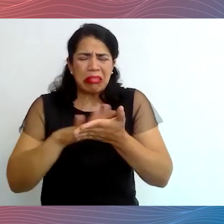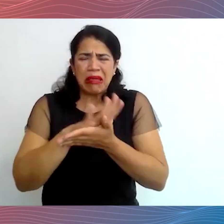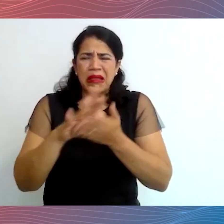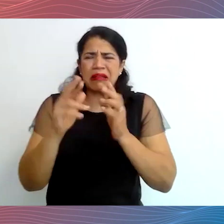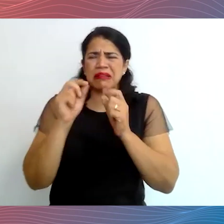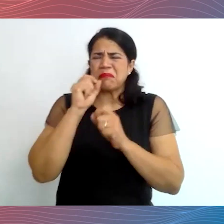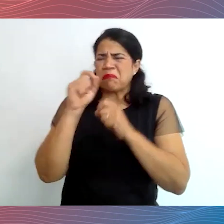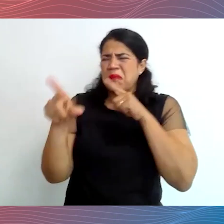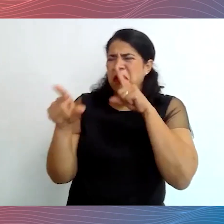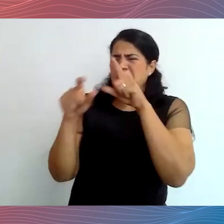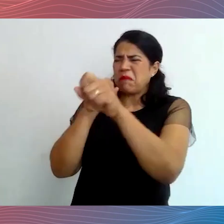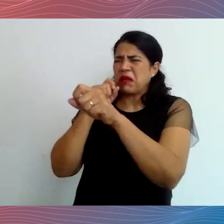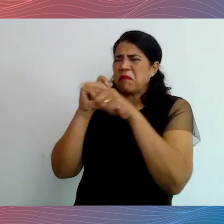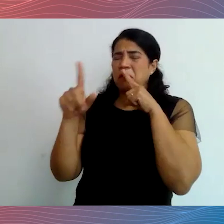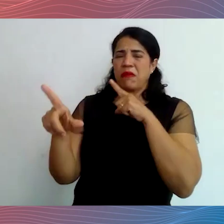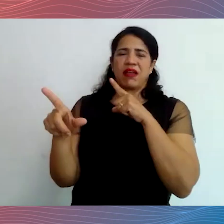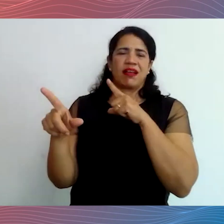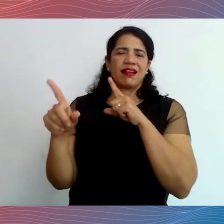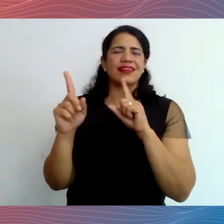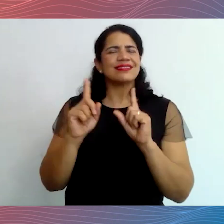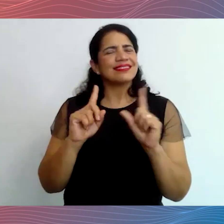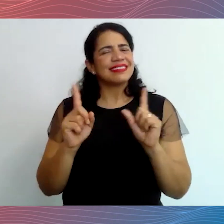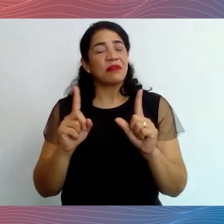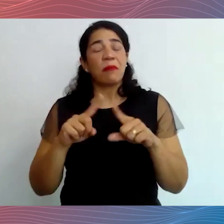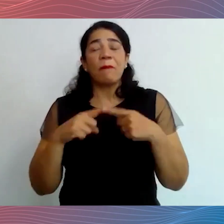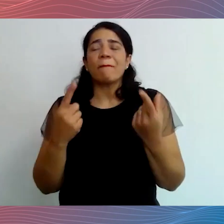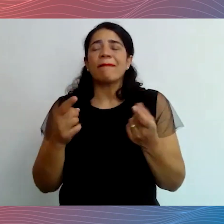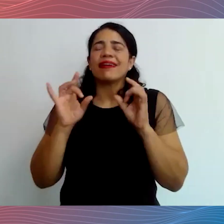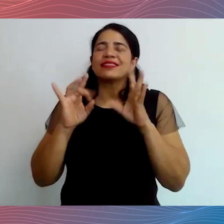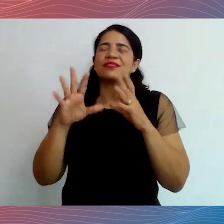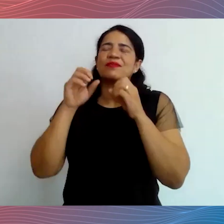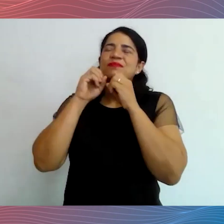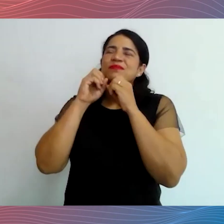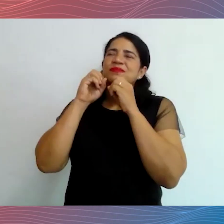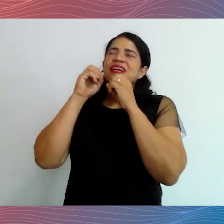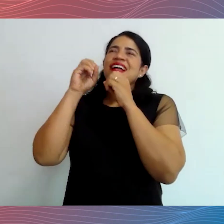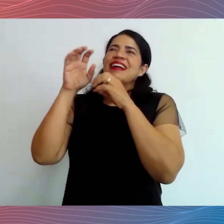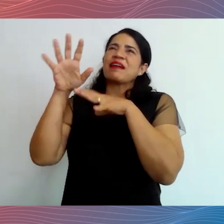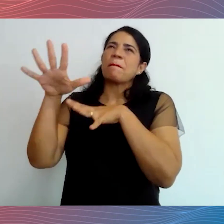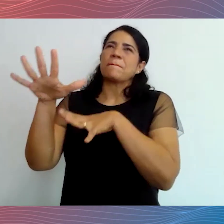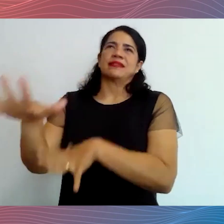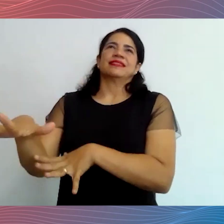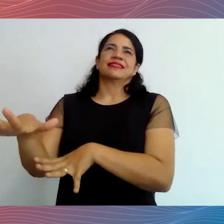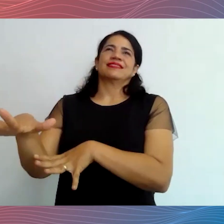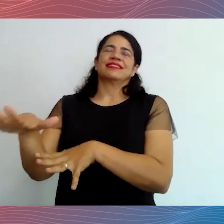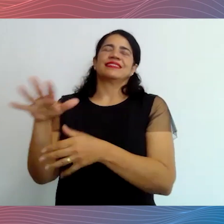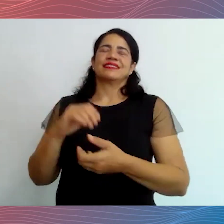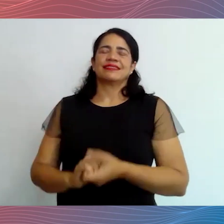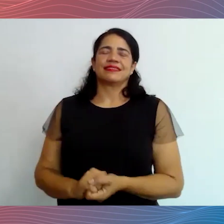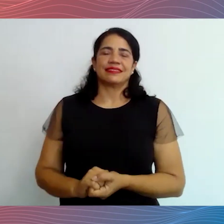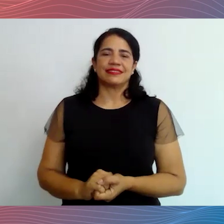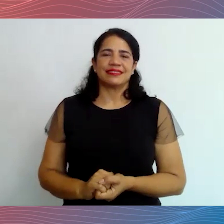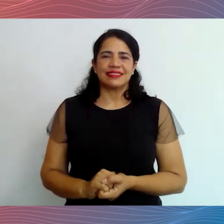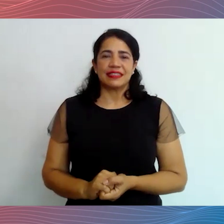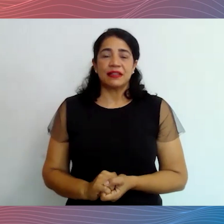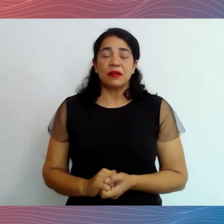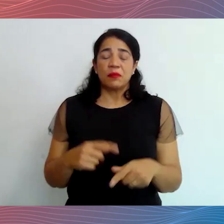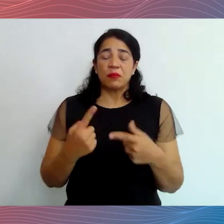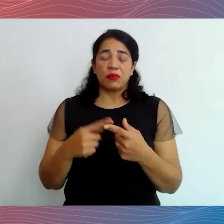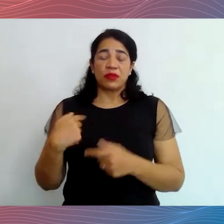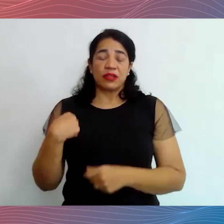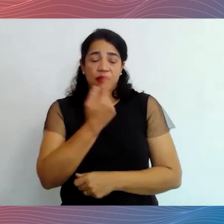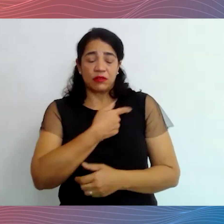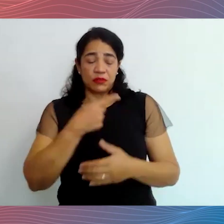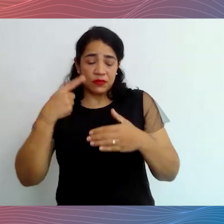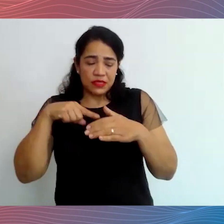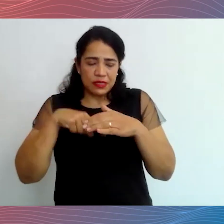danificar ninguém, irmãos, é só graça, porque nós estamos mergulhados na graça. Na relação entre nós,